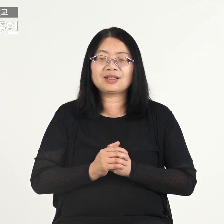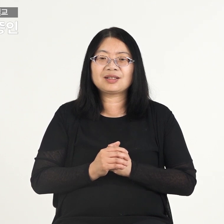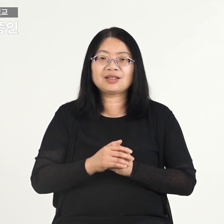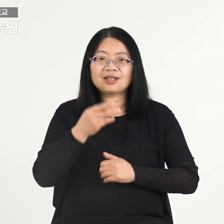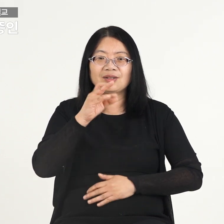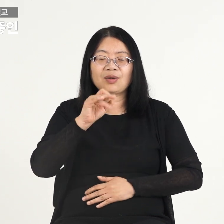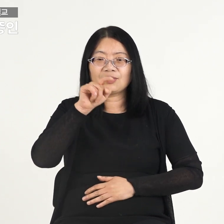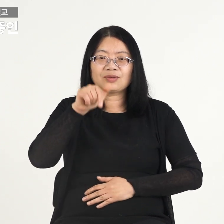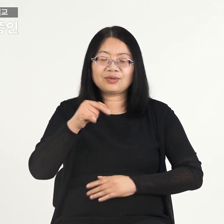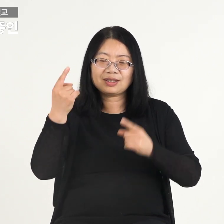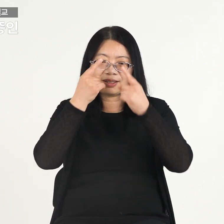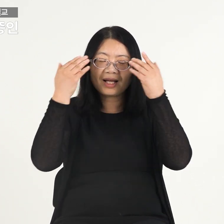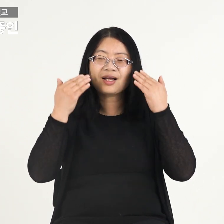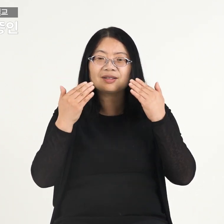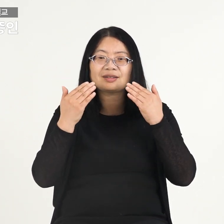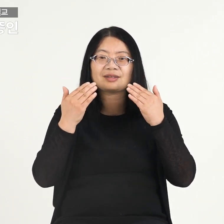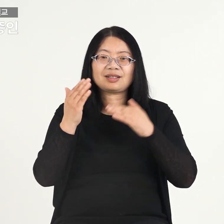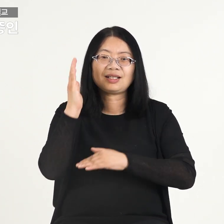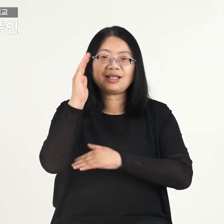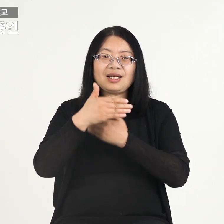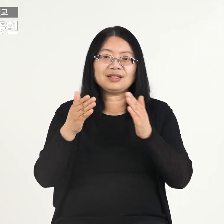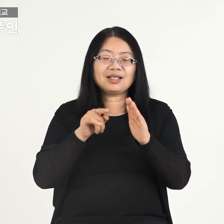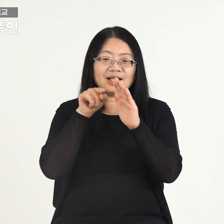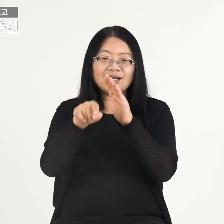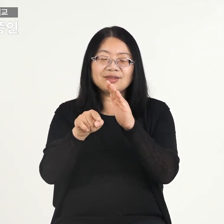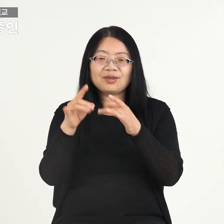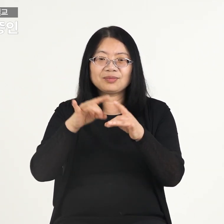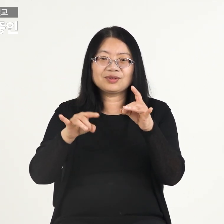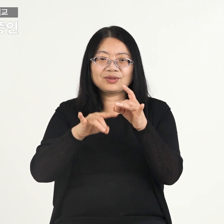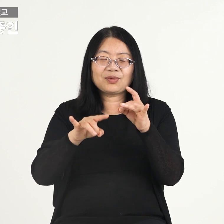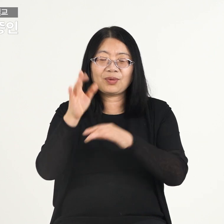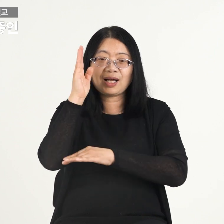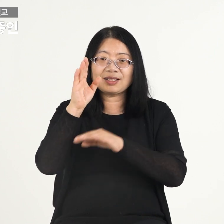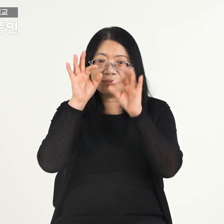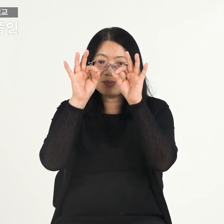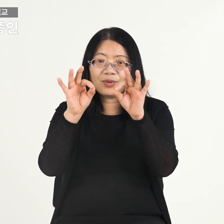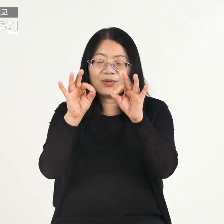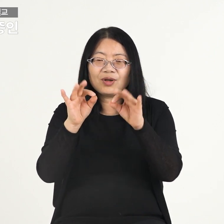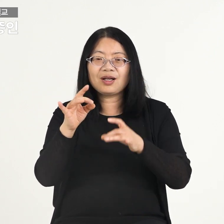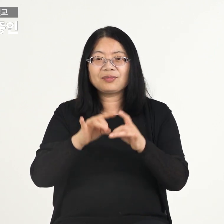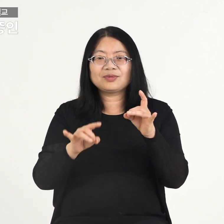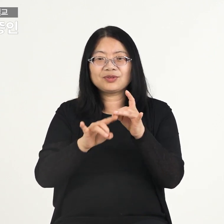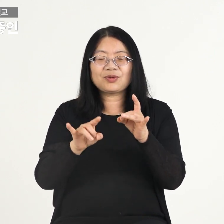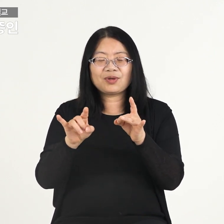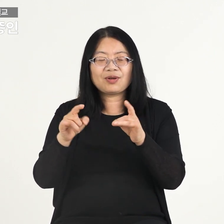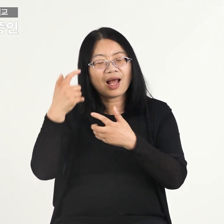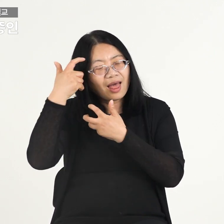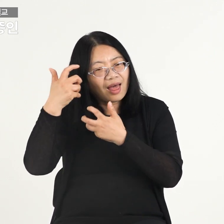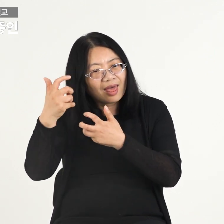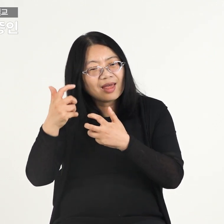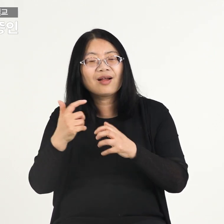동국대학교 강의실에 가가지고 불교 강의 듣고 불교에 깊이 심취했던 분인데